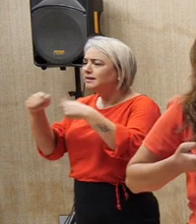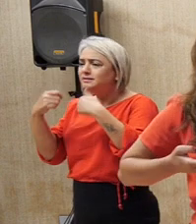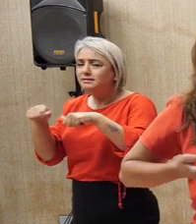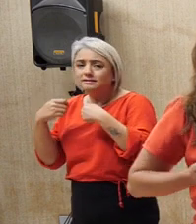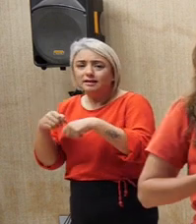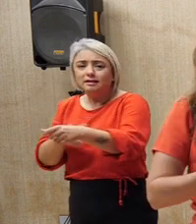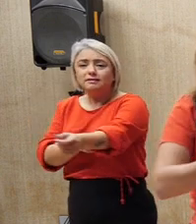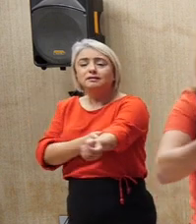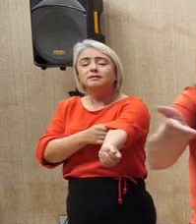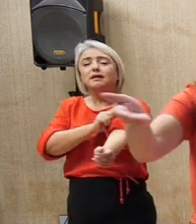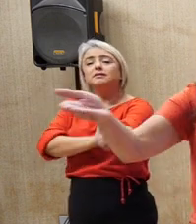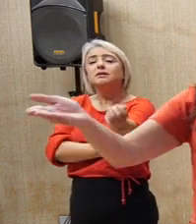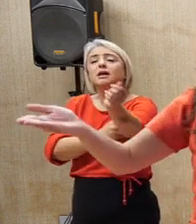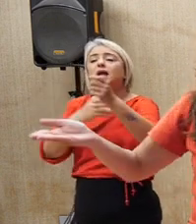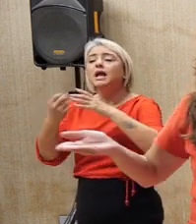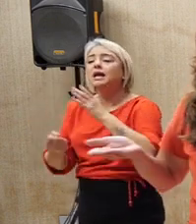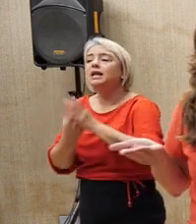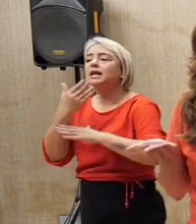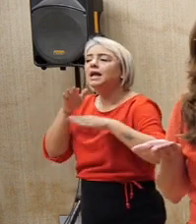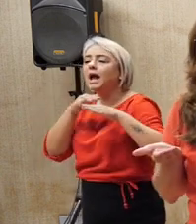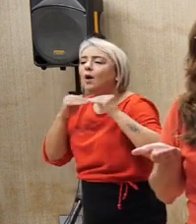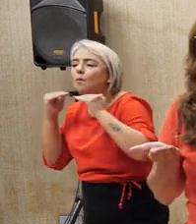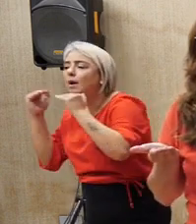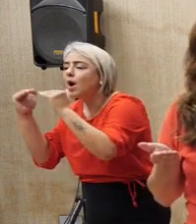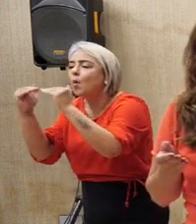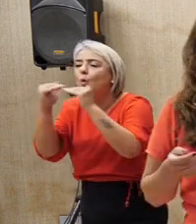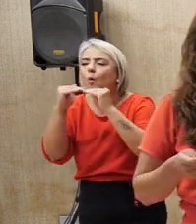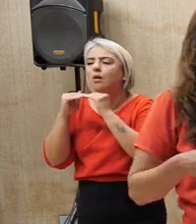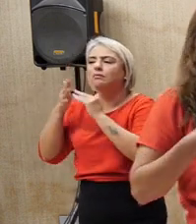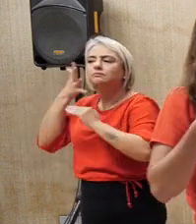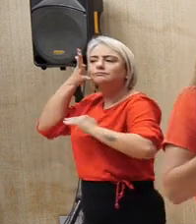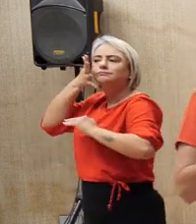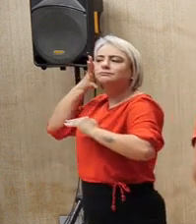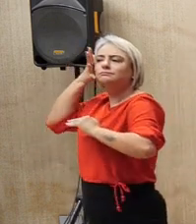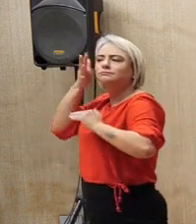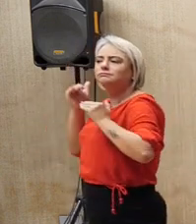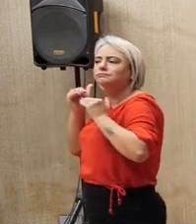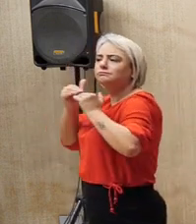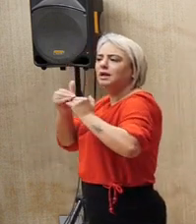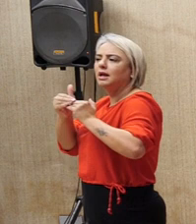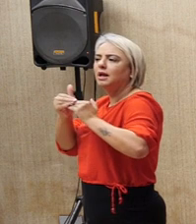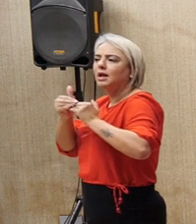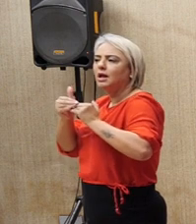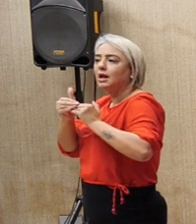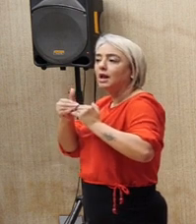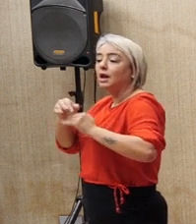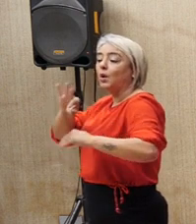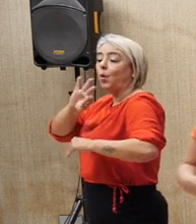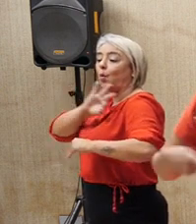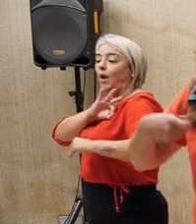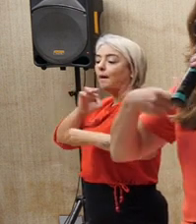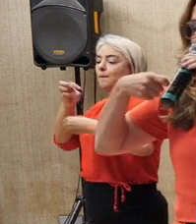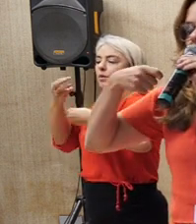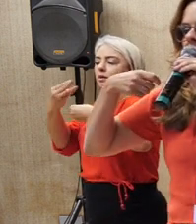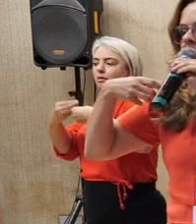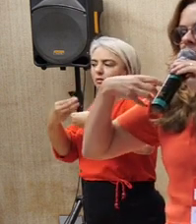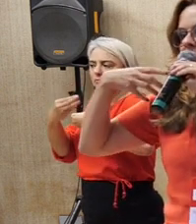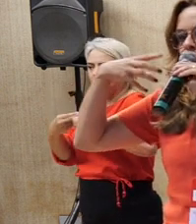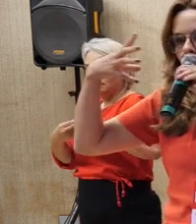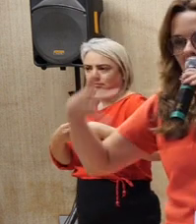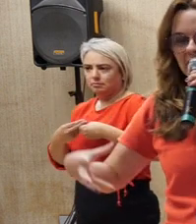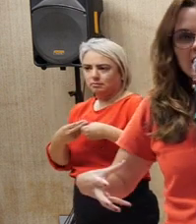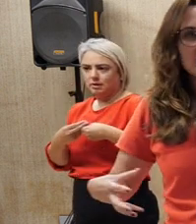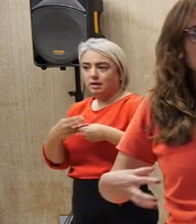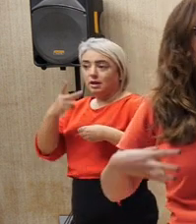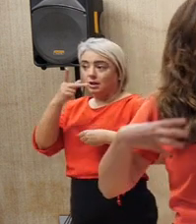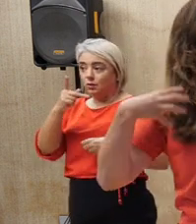da gente criar uma coesão nesse discurso para que a gente faça com que guardas de municípios